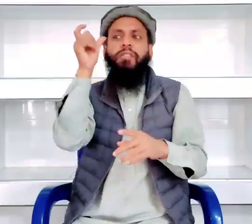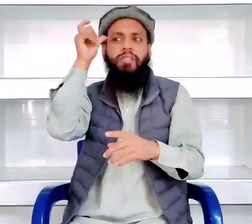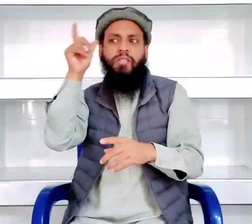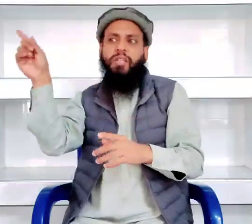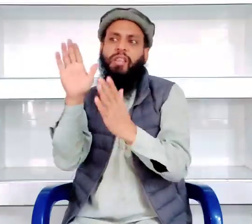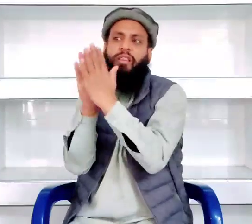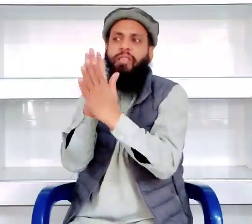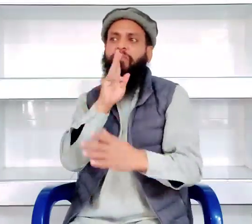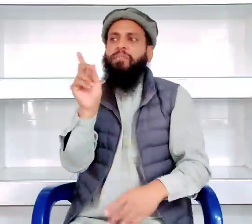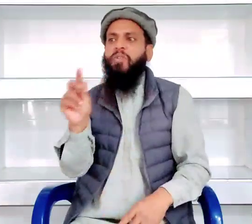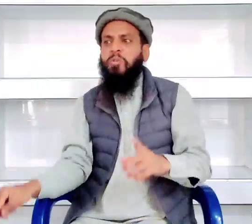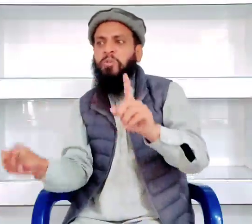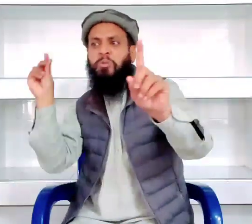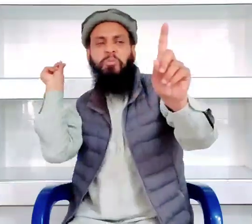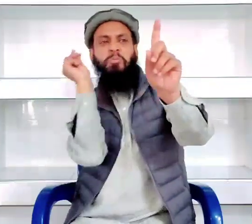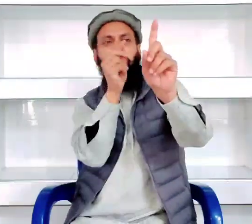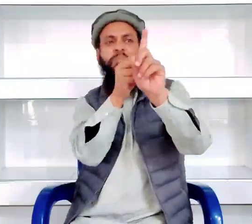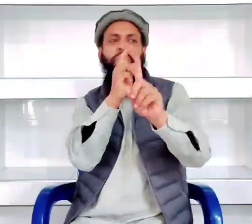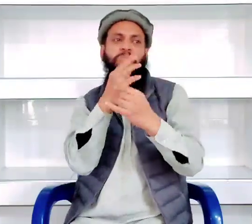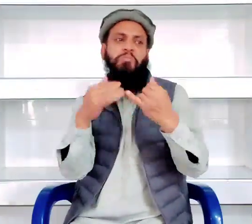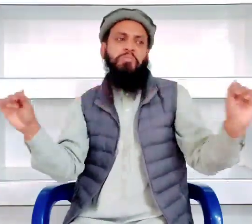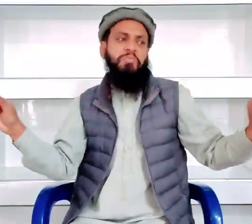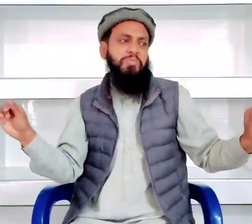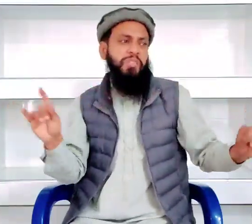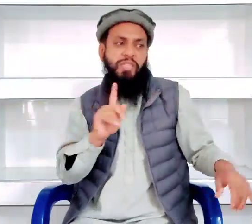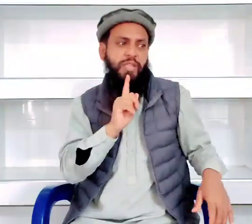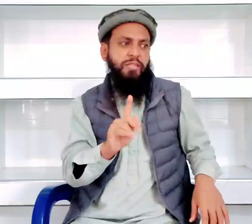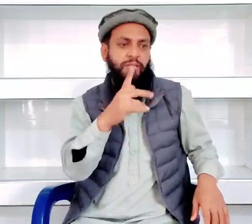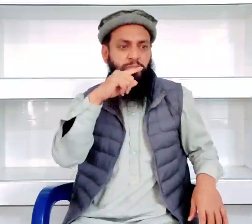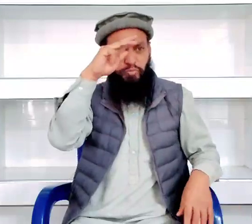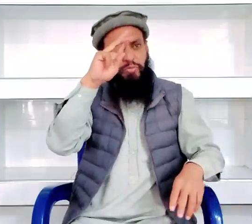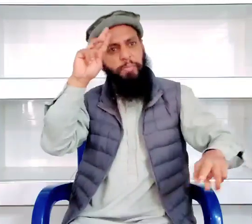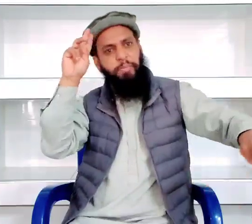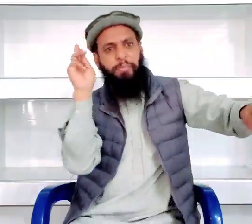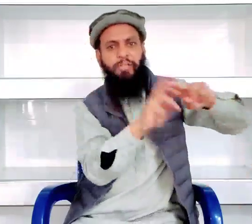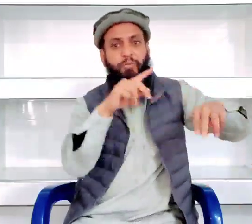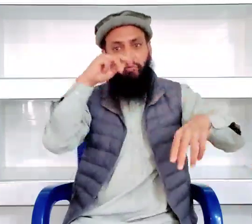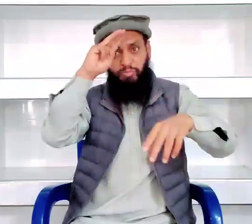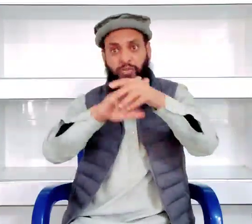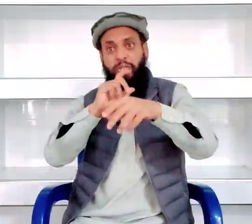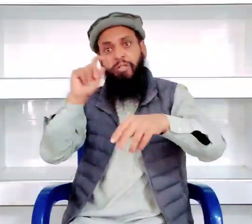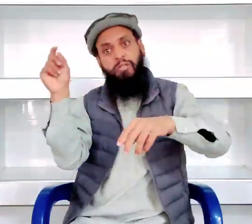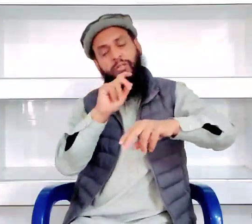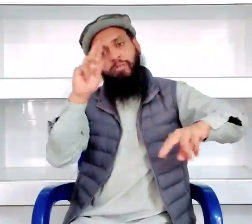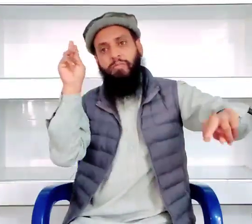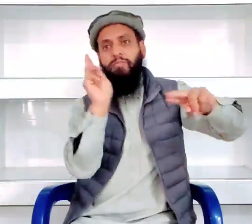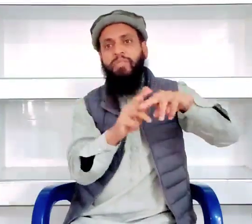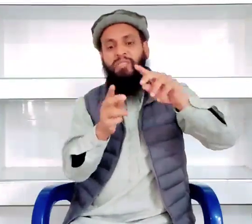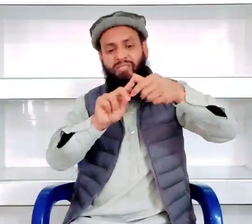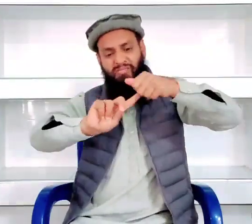لگ جائے اور اے چیز تے اتنے تے پیسے دے اندر رہ تے اسے وی کر دے رہے تو رسول اللہ صلی اللہ علیہ وسلم نے منع فرمایا کیونکہ